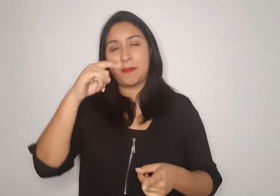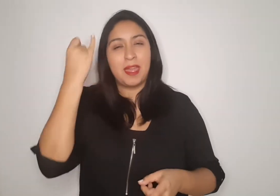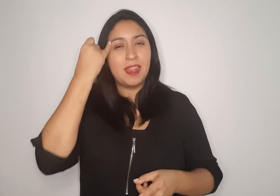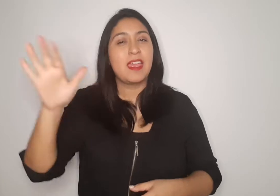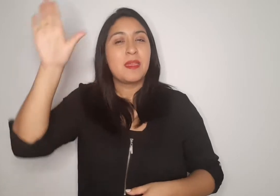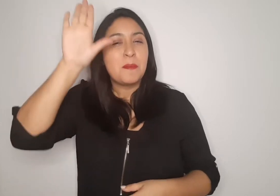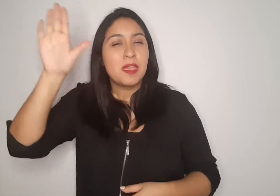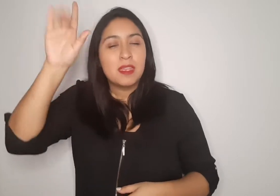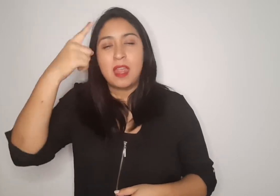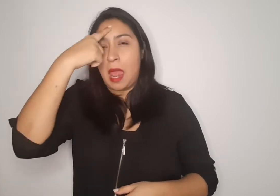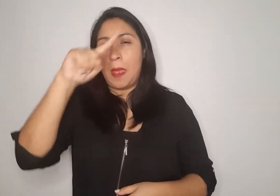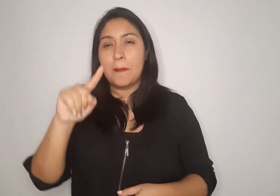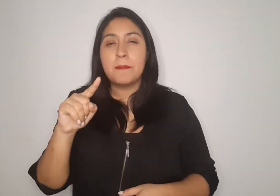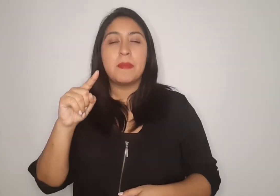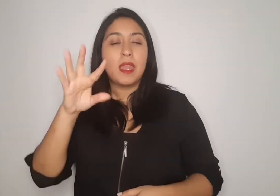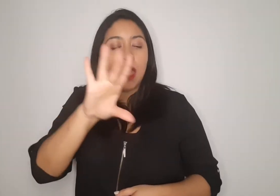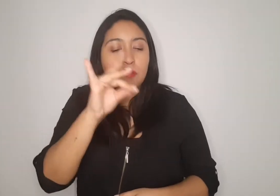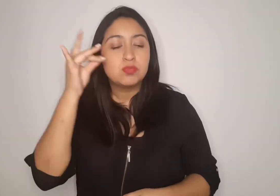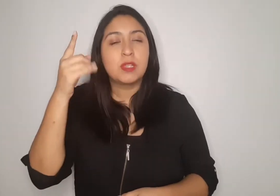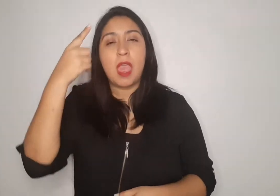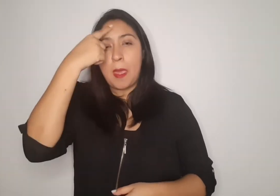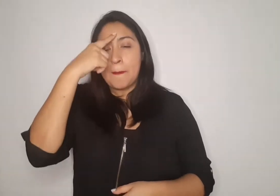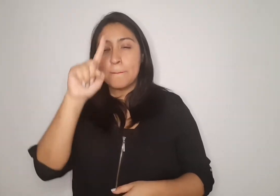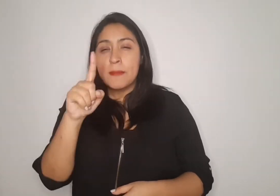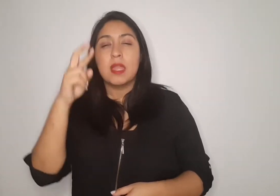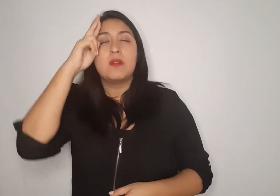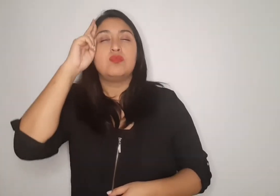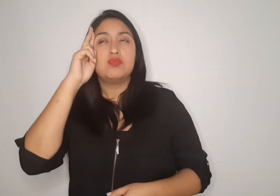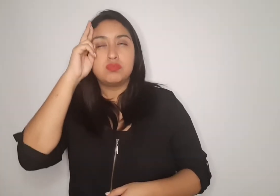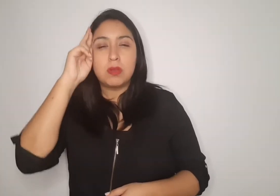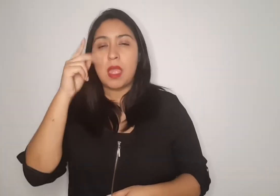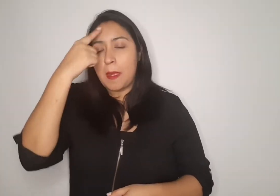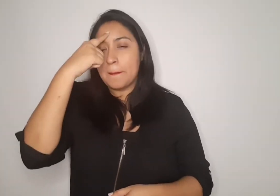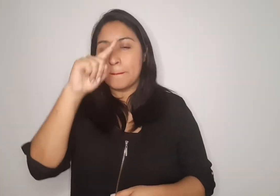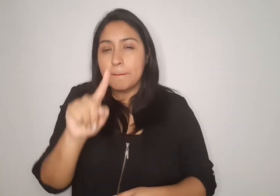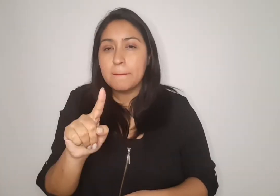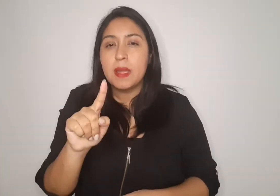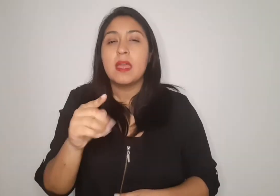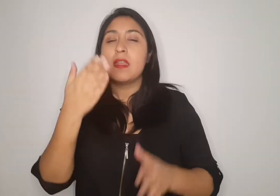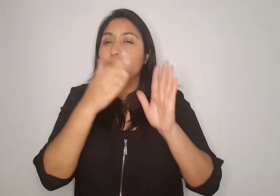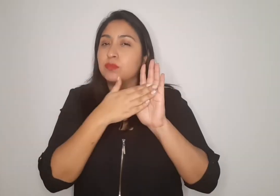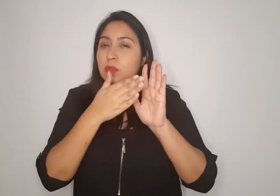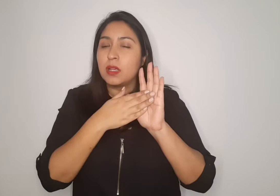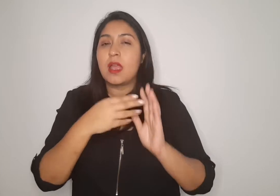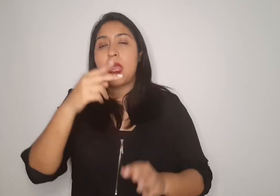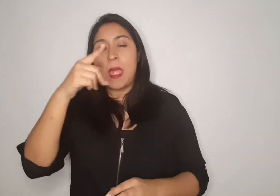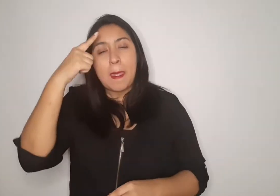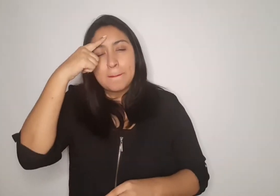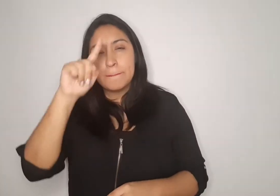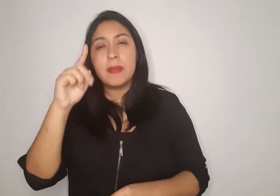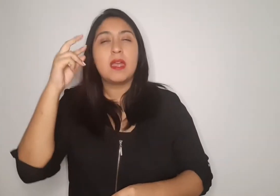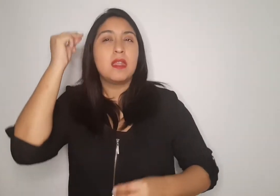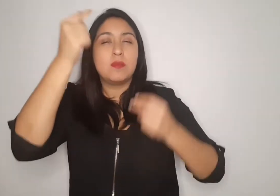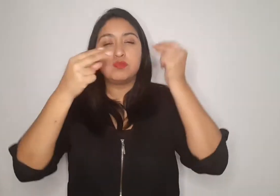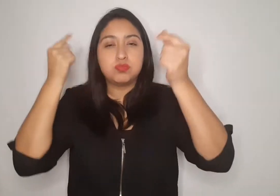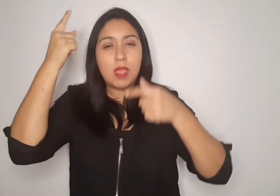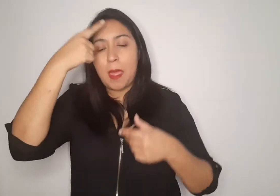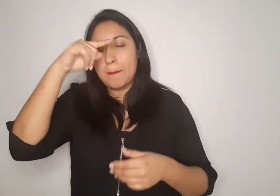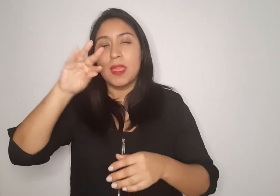Para imaginar, para descubrir, para reflexionar, para proponer, para idear, para